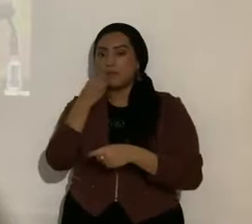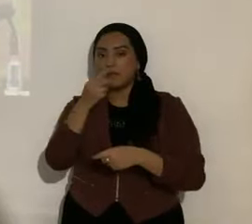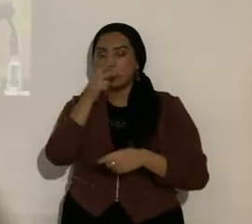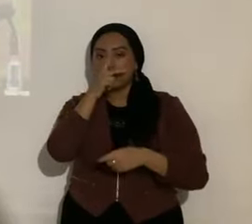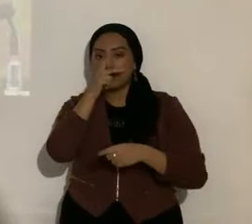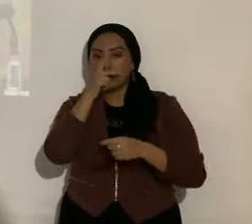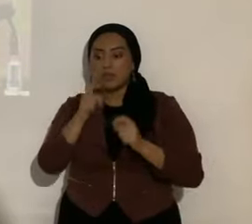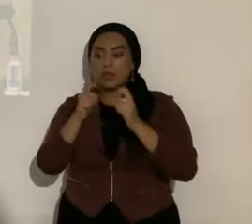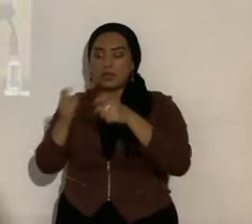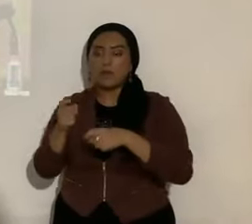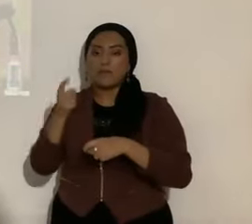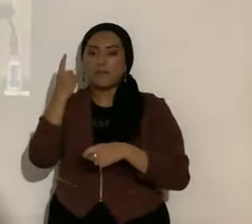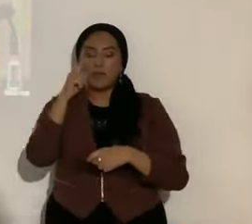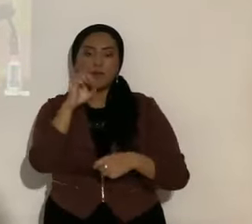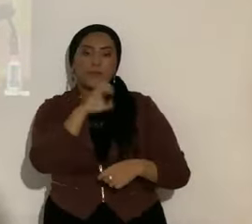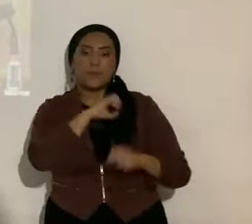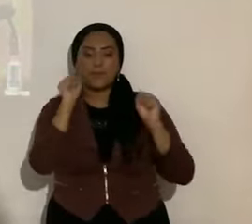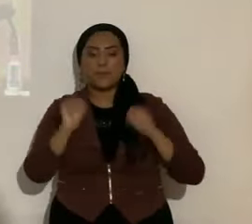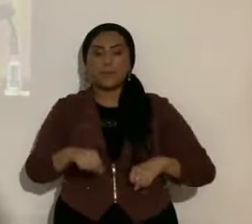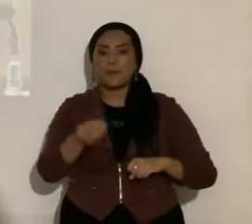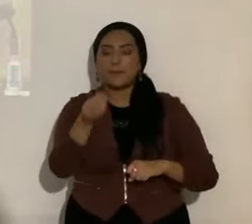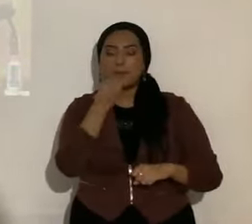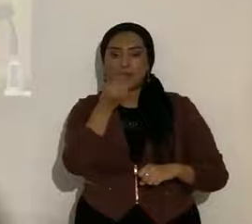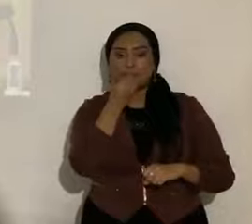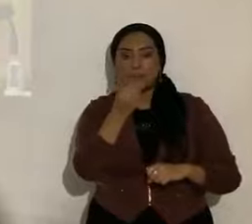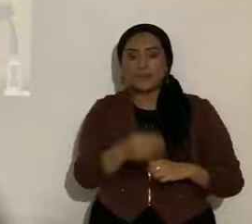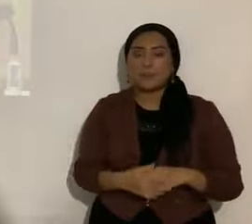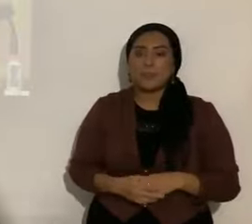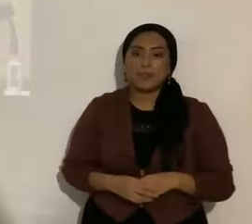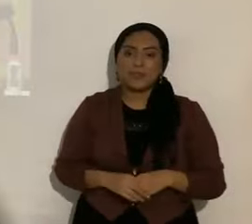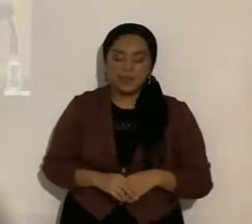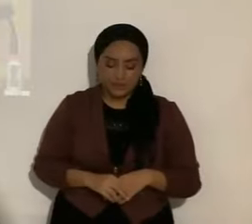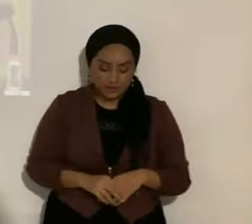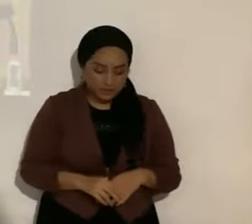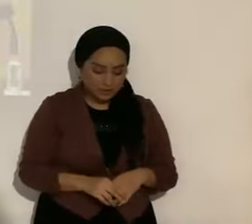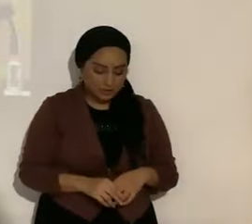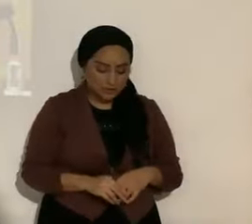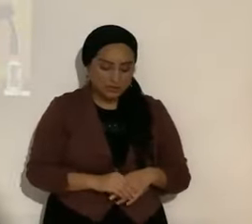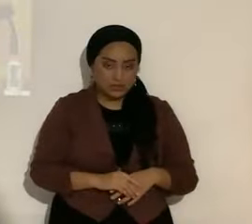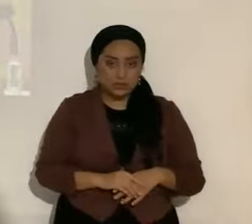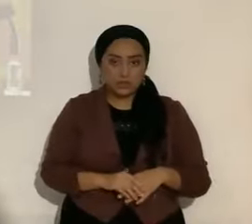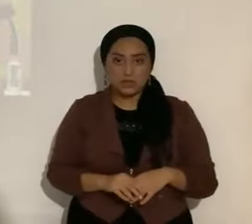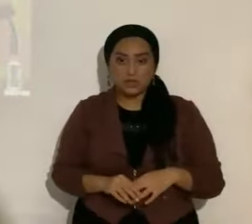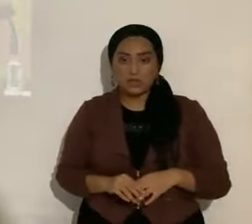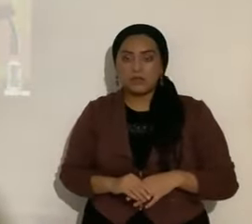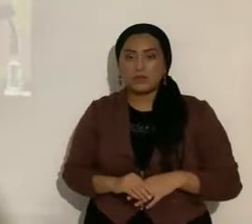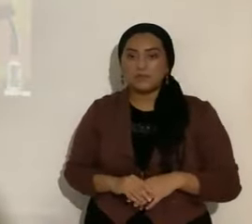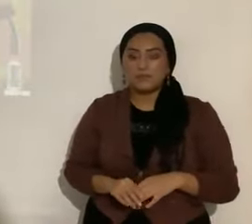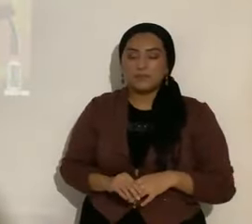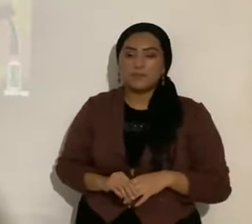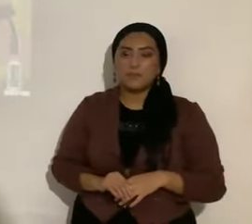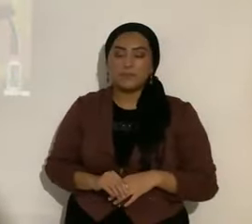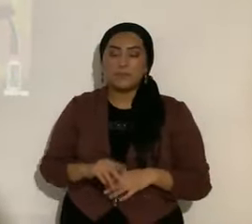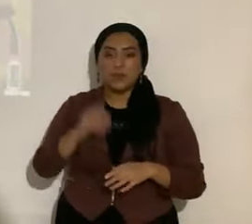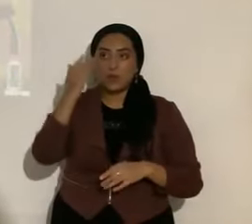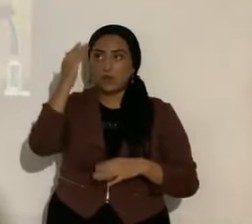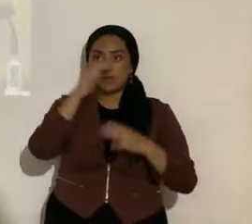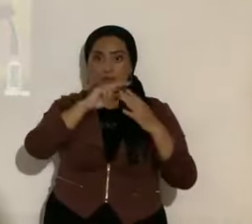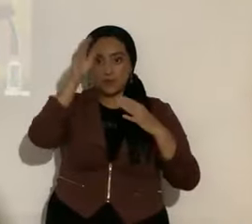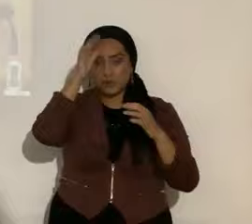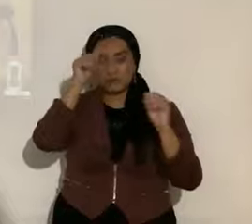kosher a Elías, porque los cuervos son carroñeros y su pico está todo contaminado, pero el Eterno puede